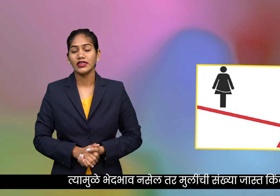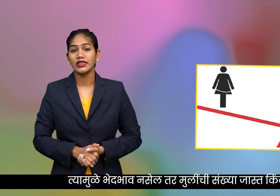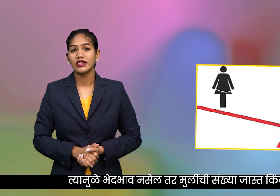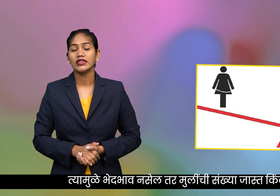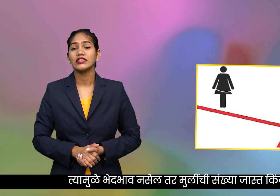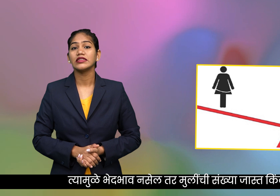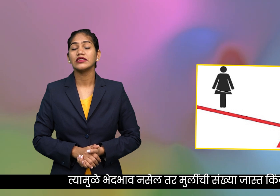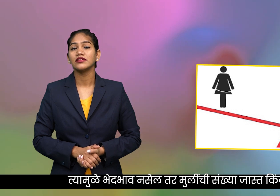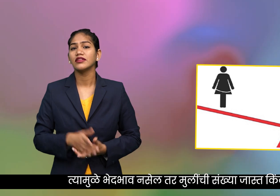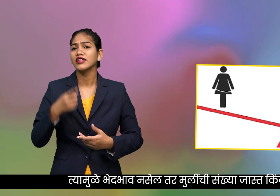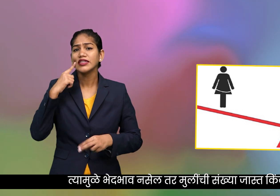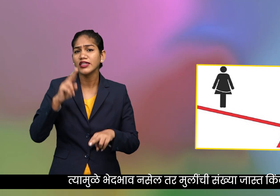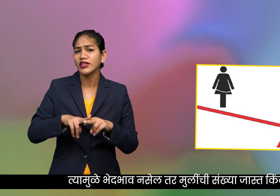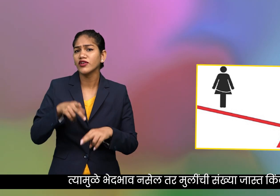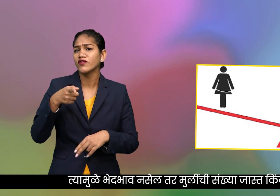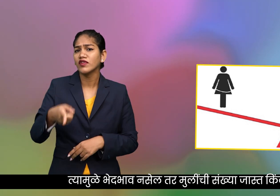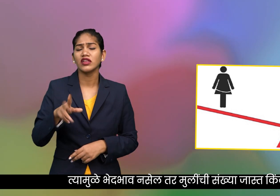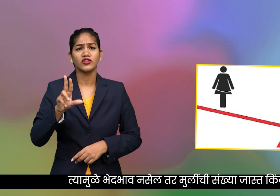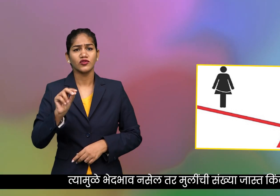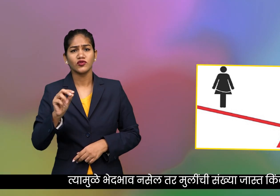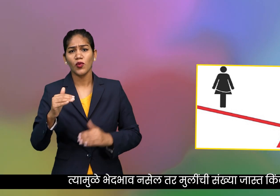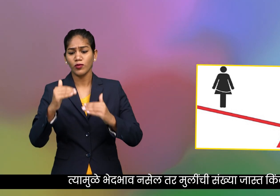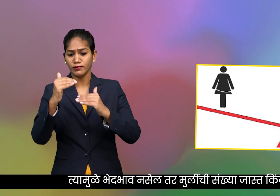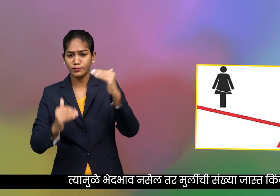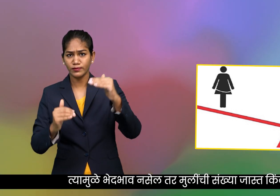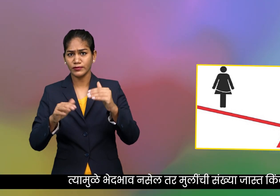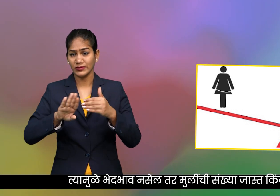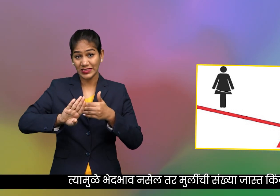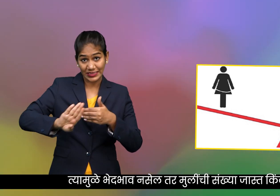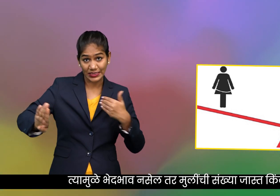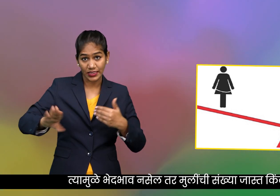त्यामुळे भेदभाव नसेल तर मुलींची संख्या जास्त किंवा मुलांइतकी असावी.